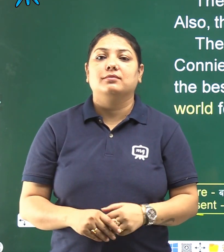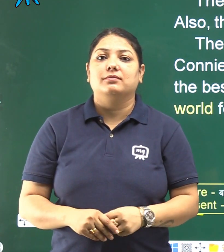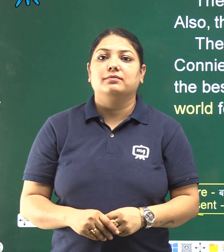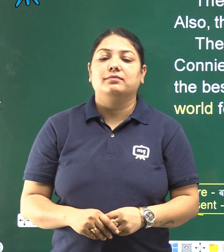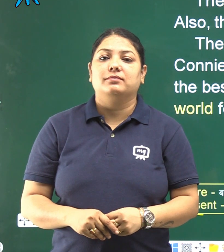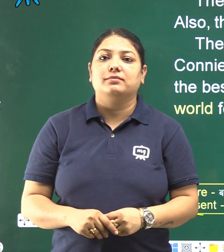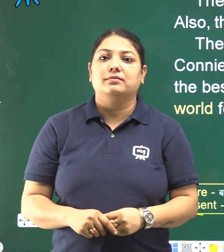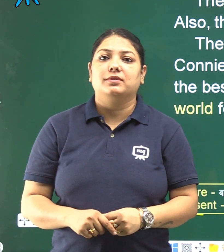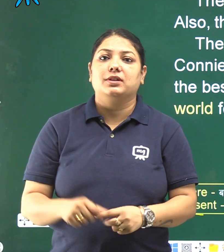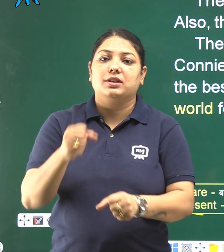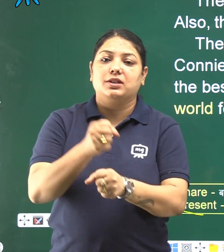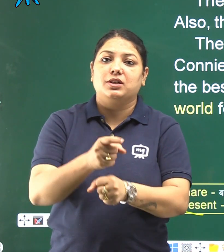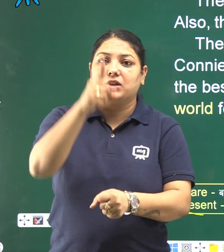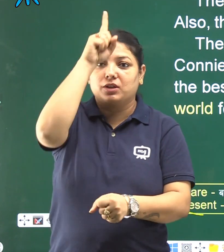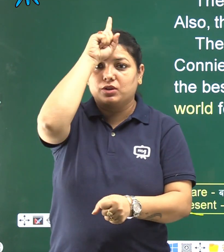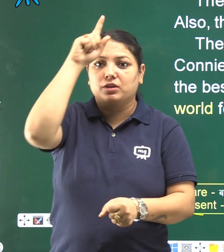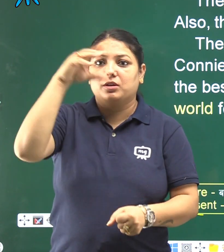जर्मन और इंग्लिश आर्मी